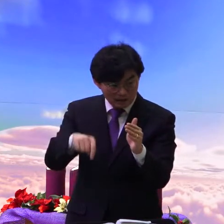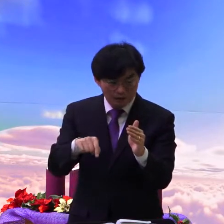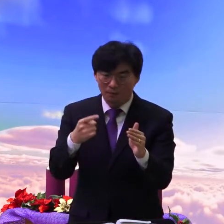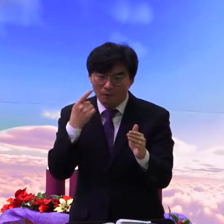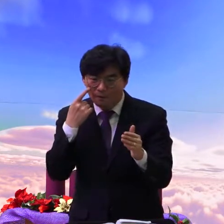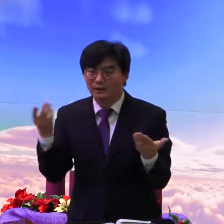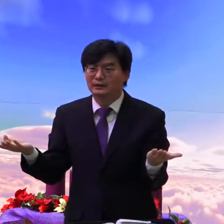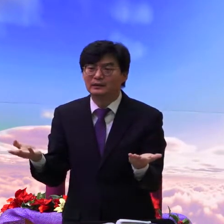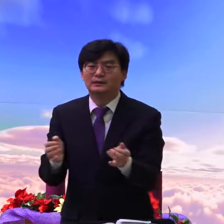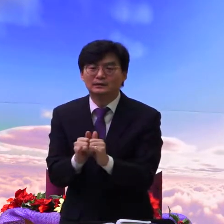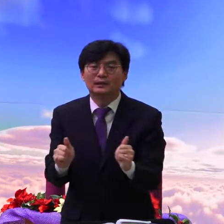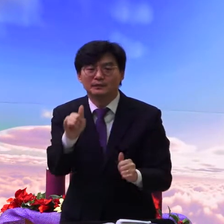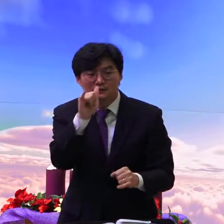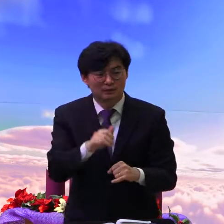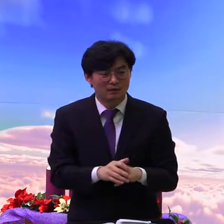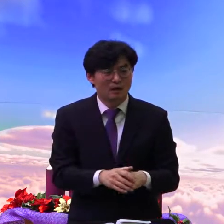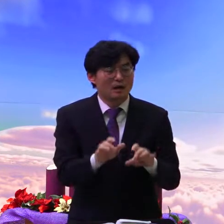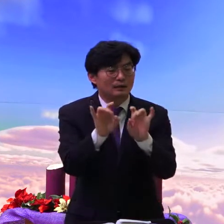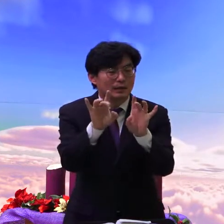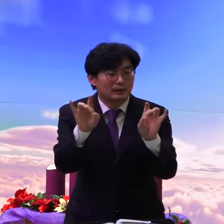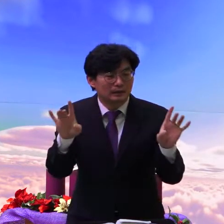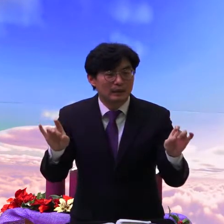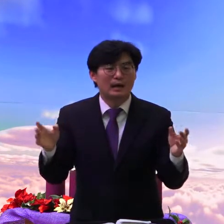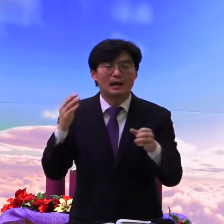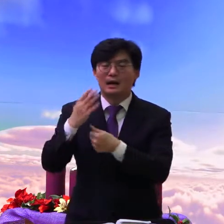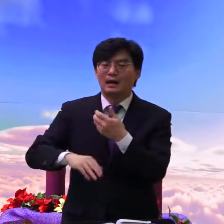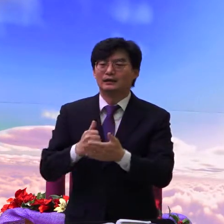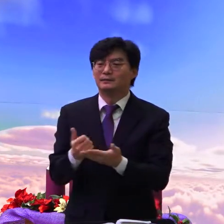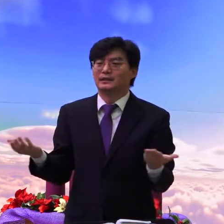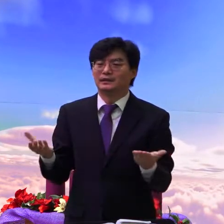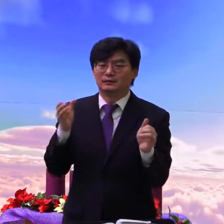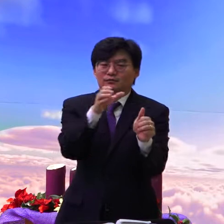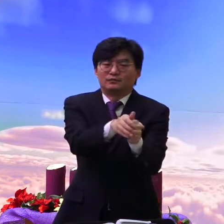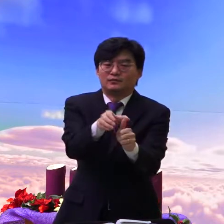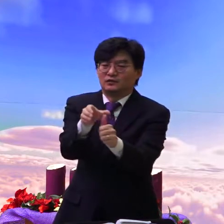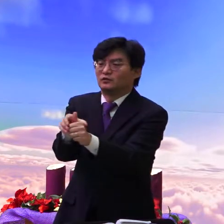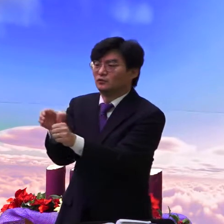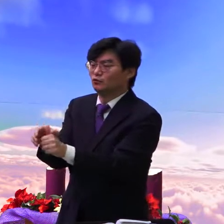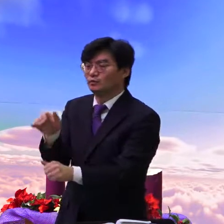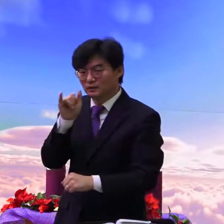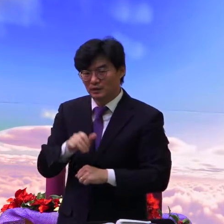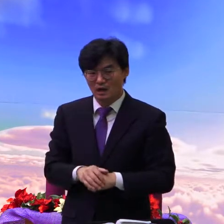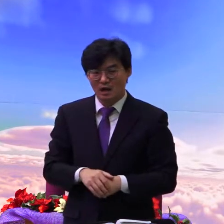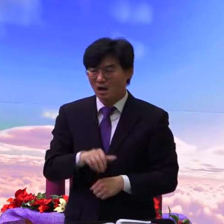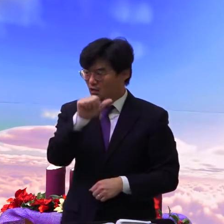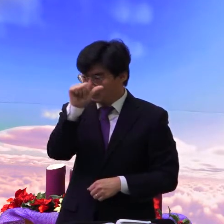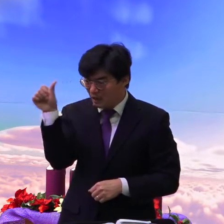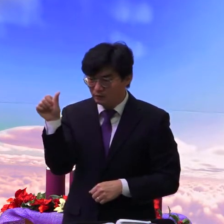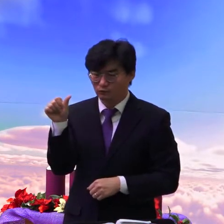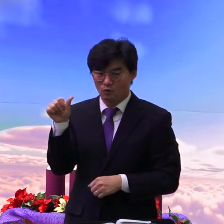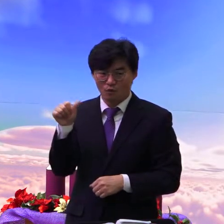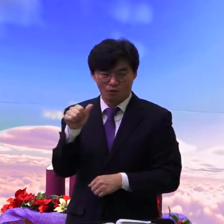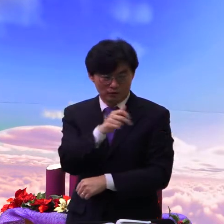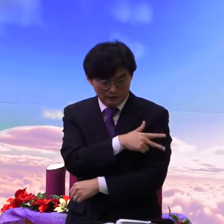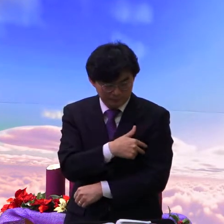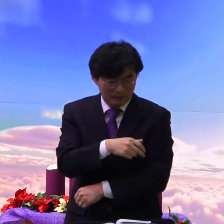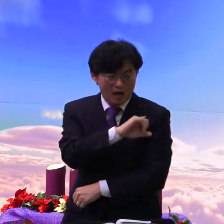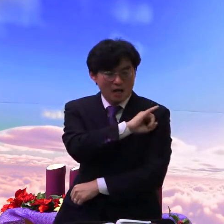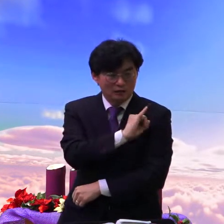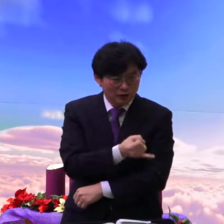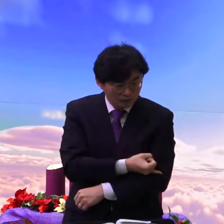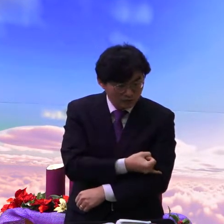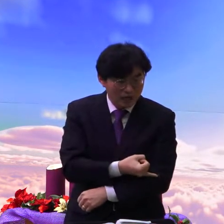있습니다. 디아코노스가 있습니다. 하나님이 세워주신 장로, 또 안수집사, 권사,